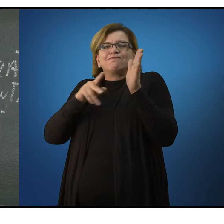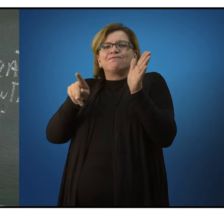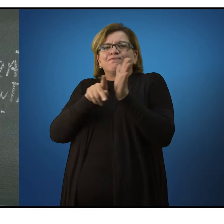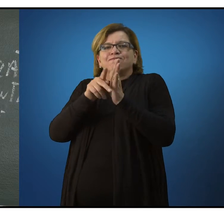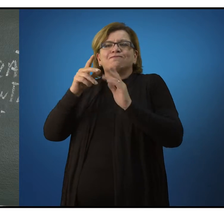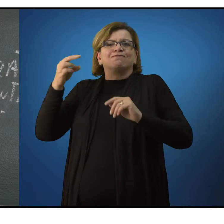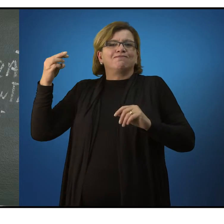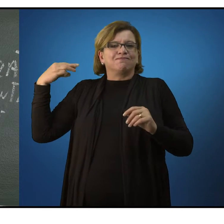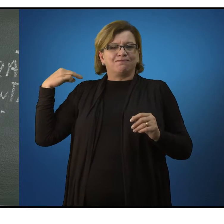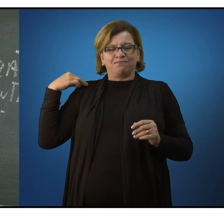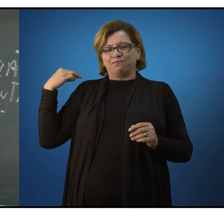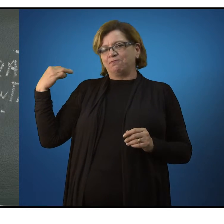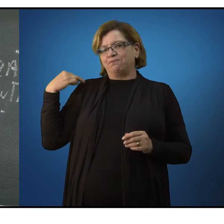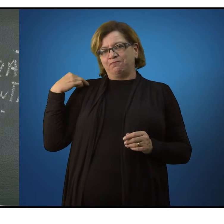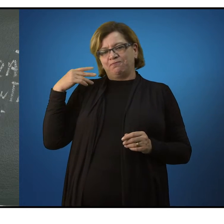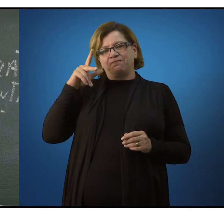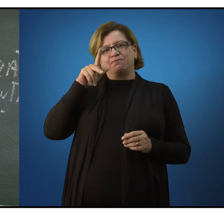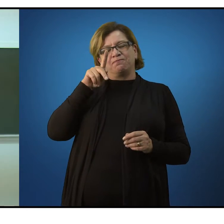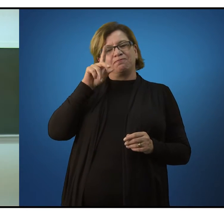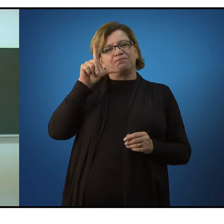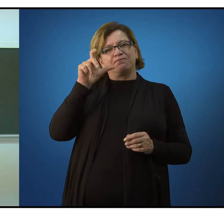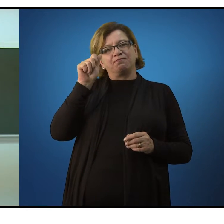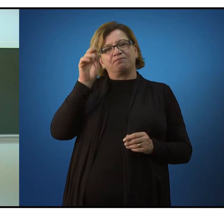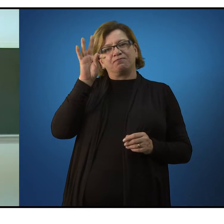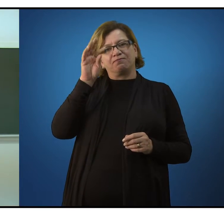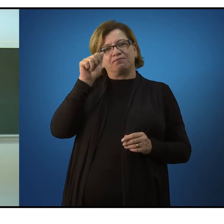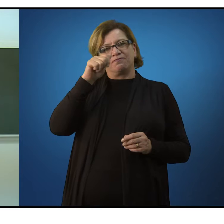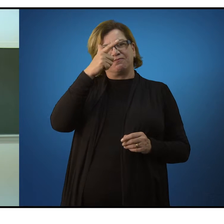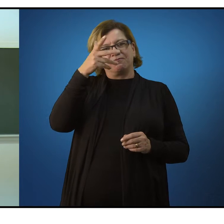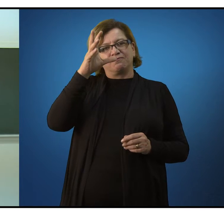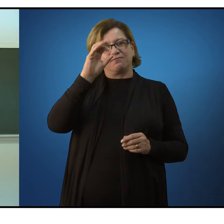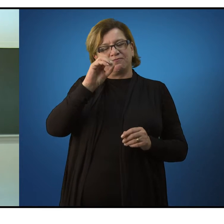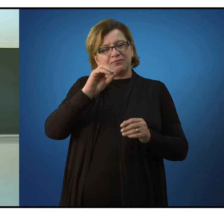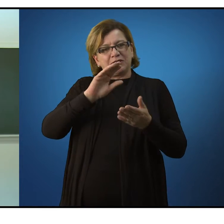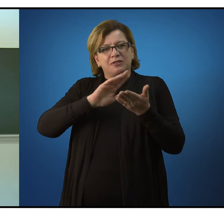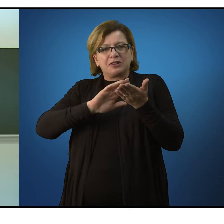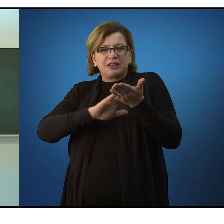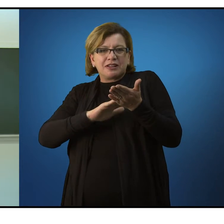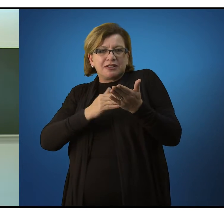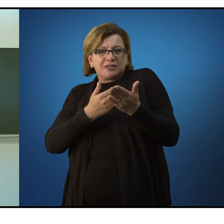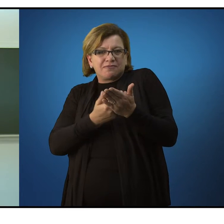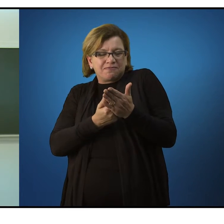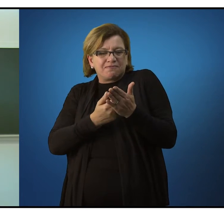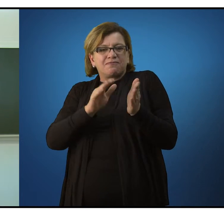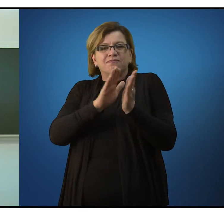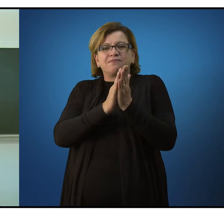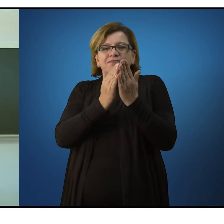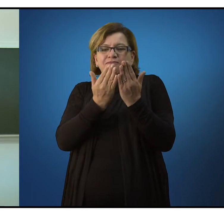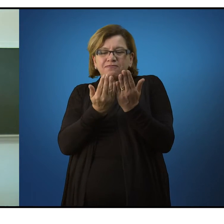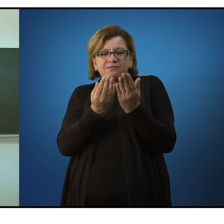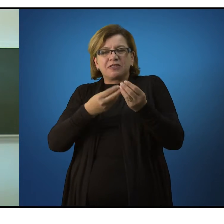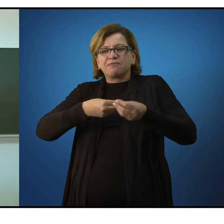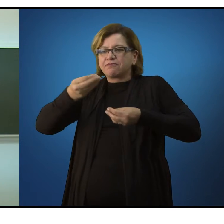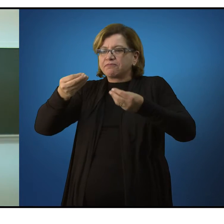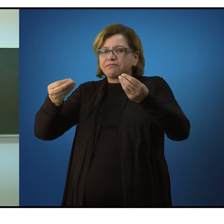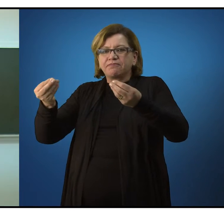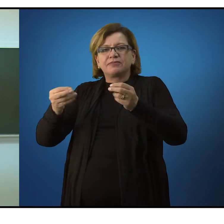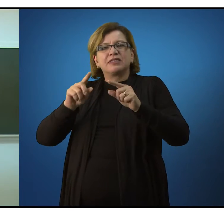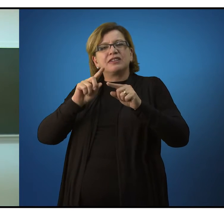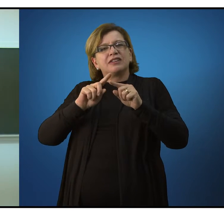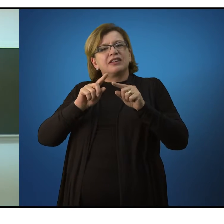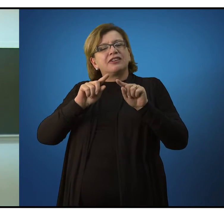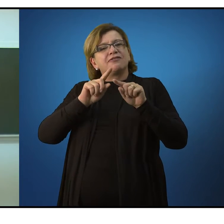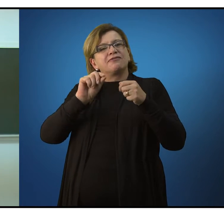Platão, ou seja, traduzir os textos bíblicos demanda também que